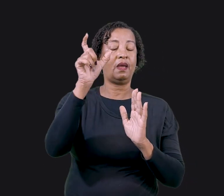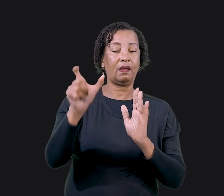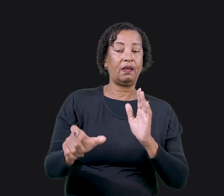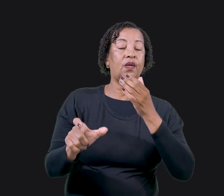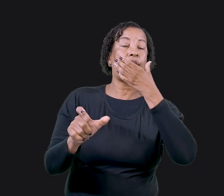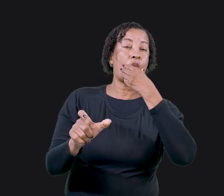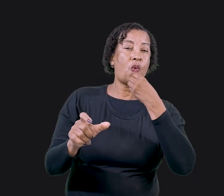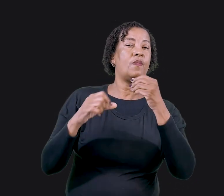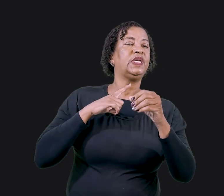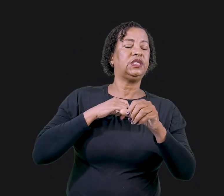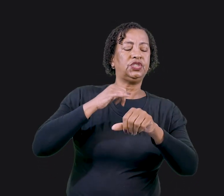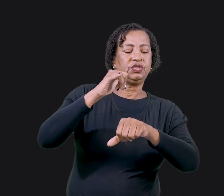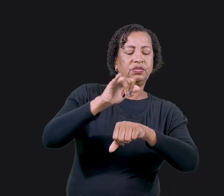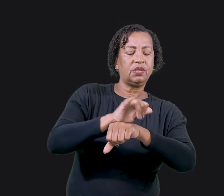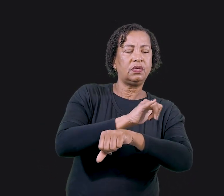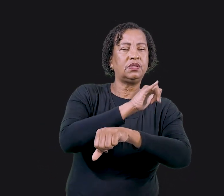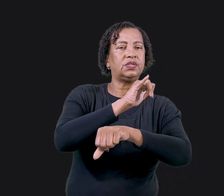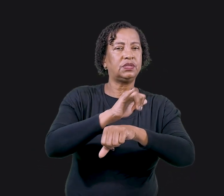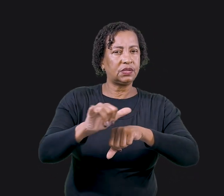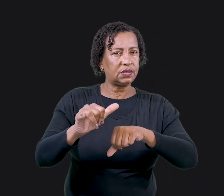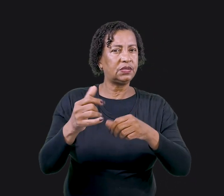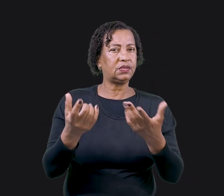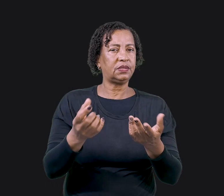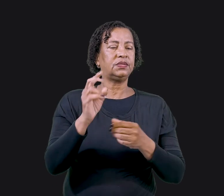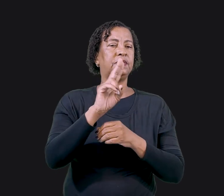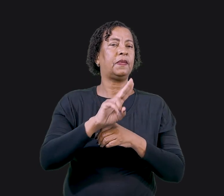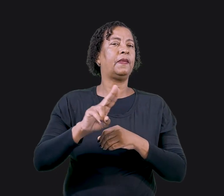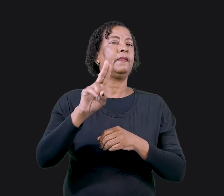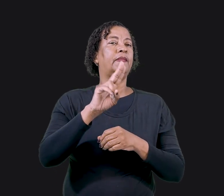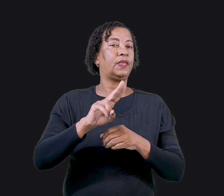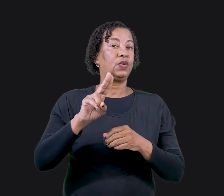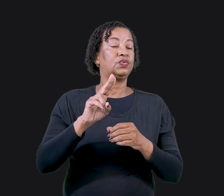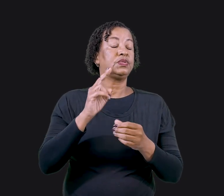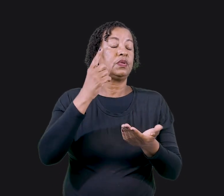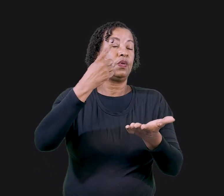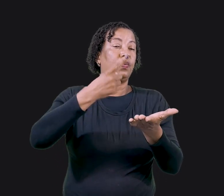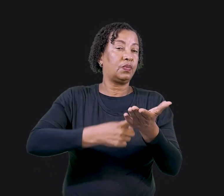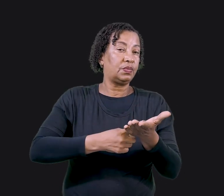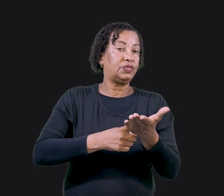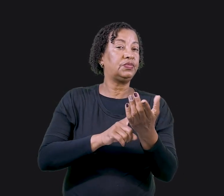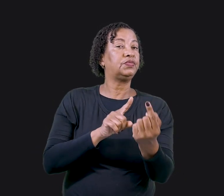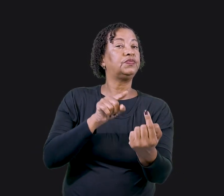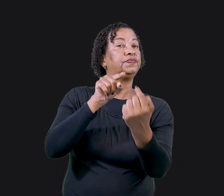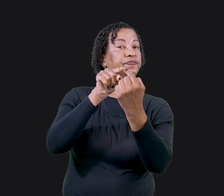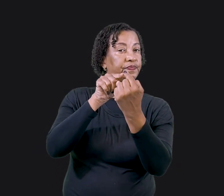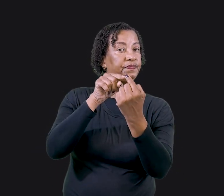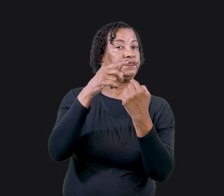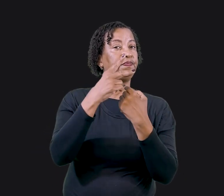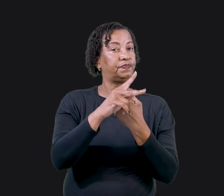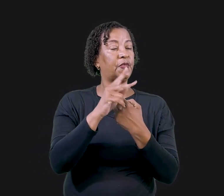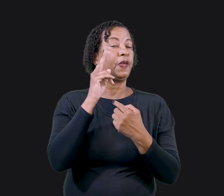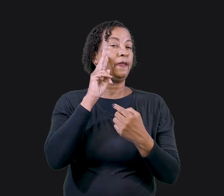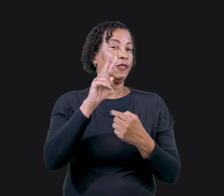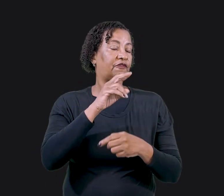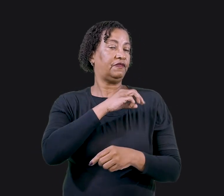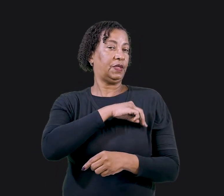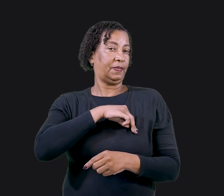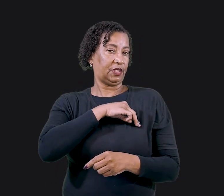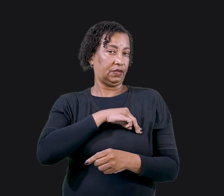uma estratégia para a implementação dessa missão. Para ver no Evangelho de Mateus a estratégia